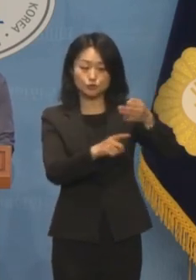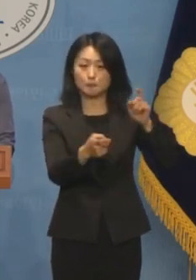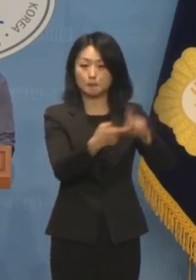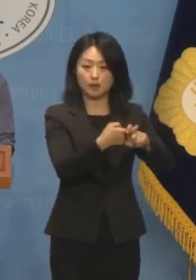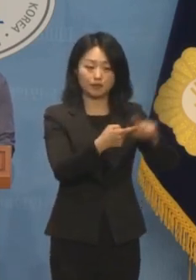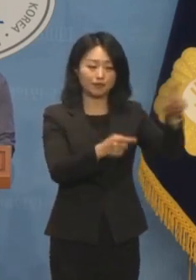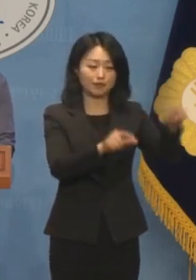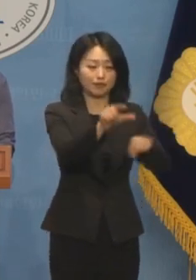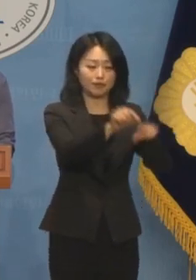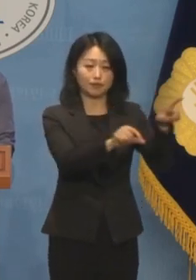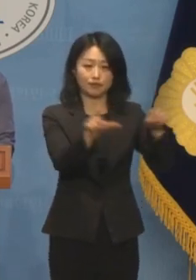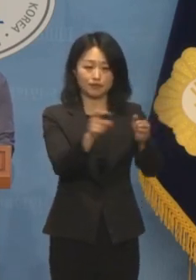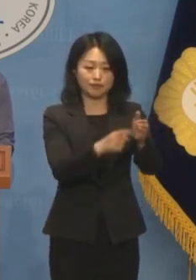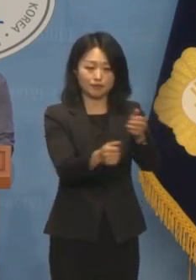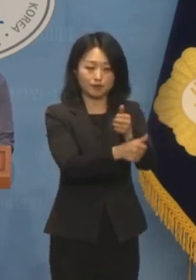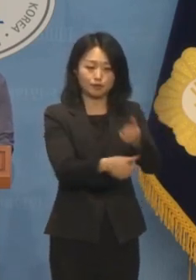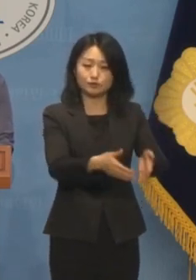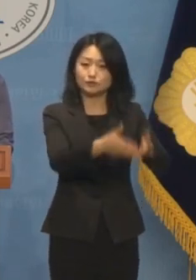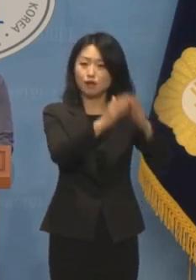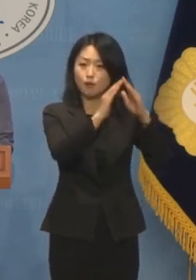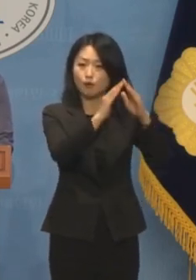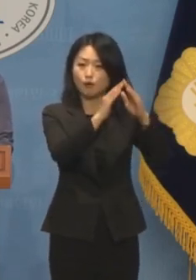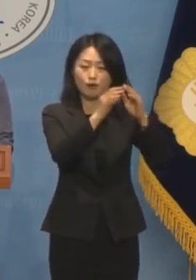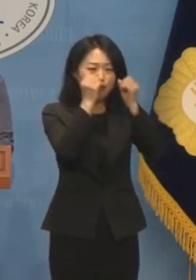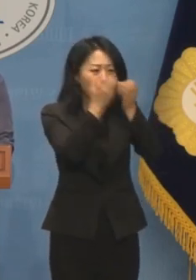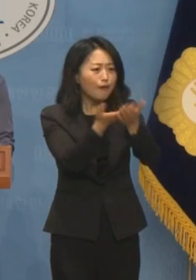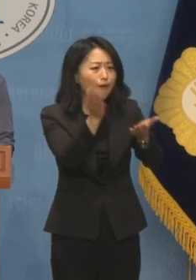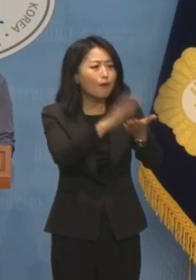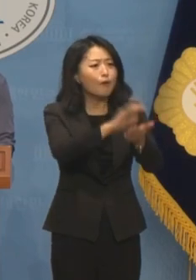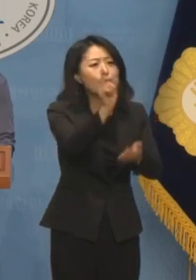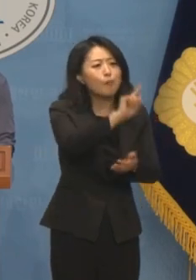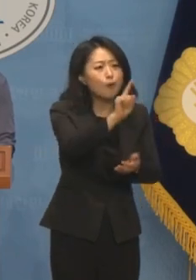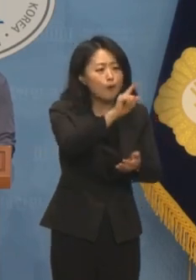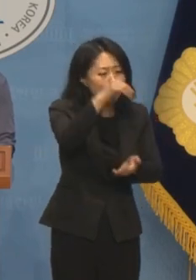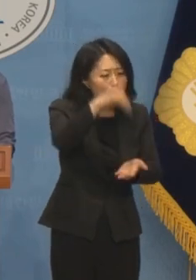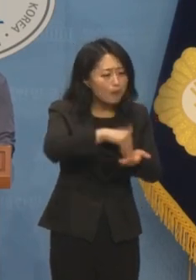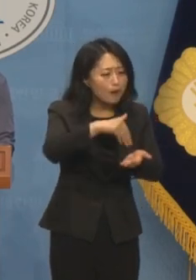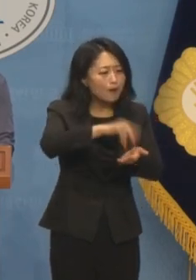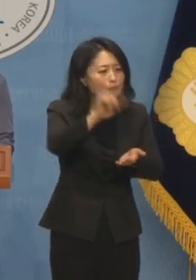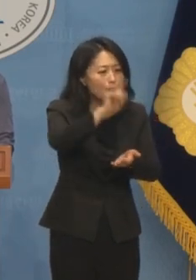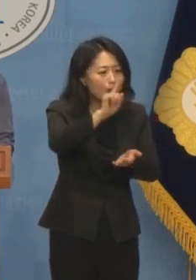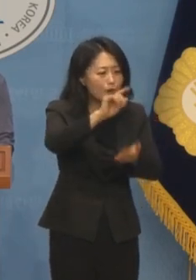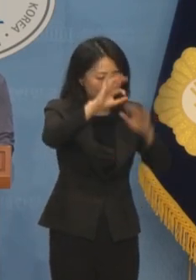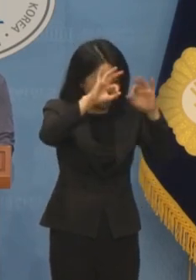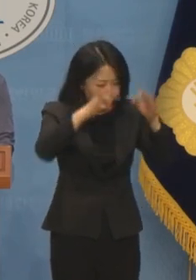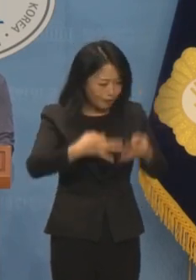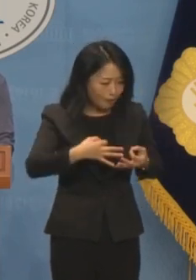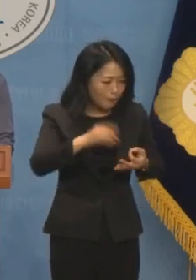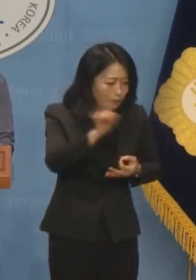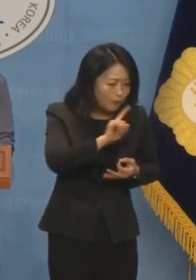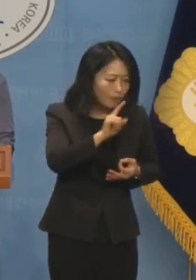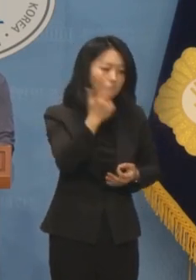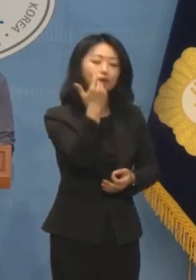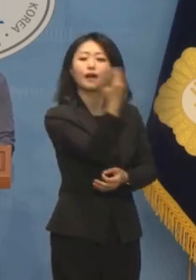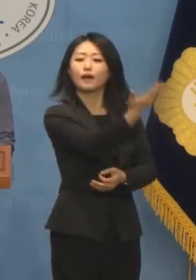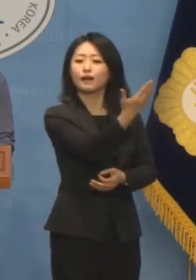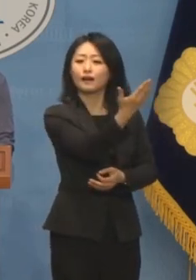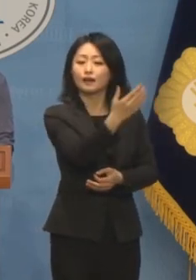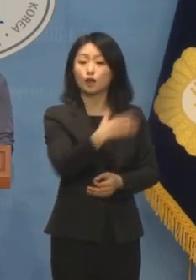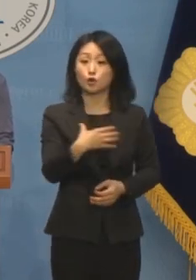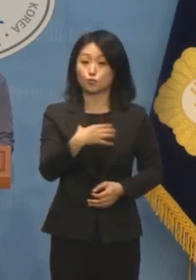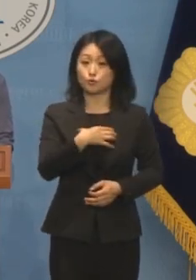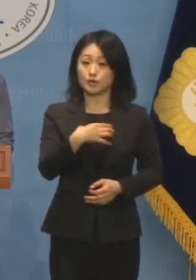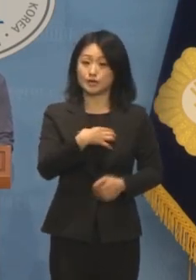채운 비대위에서 도대체 무엇을 혁신하고 반성하고 성찰할 수나 있겠습니까?